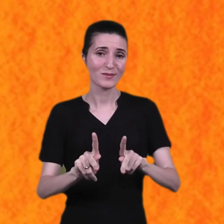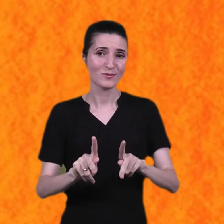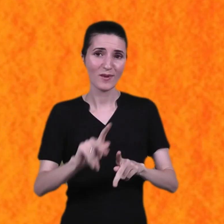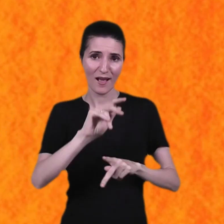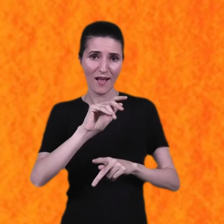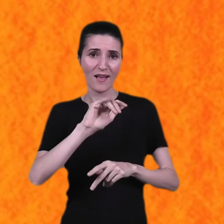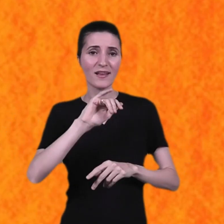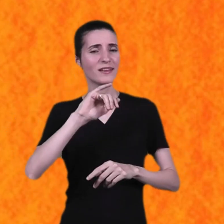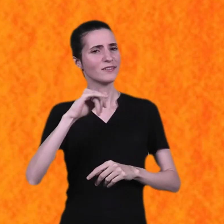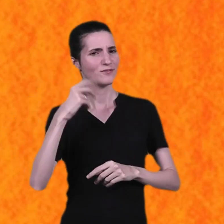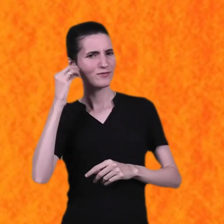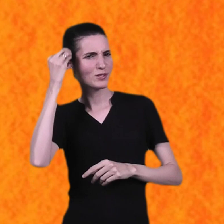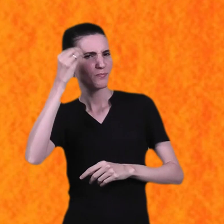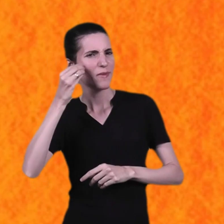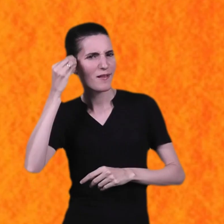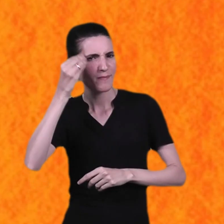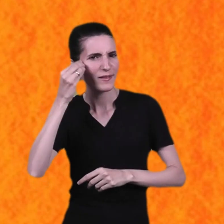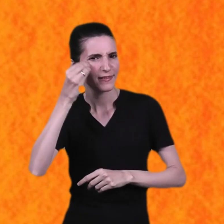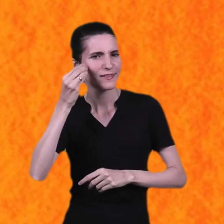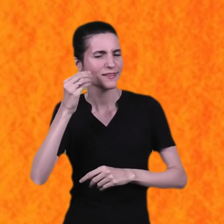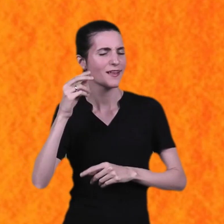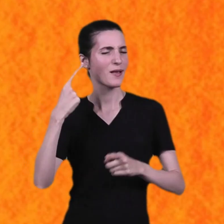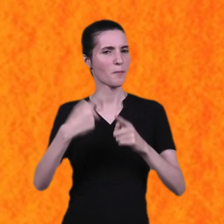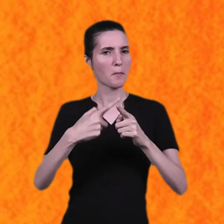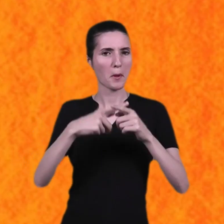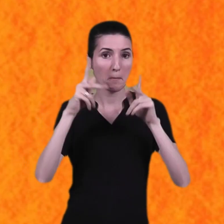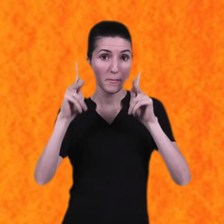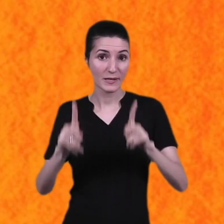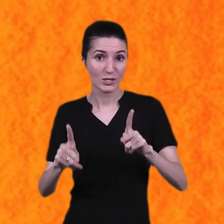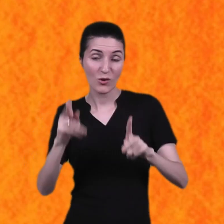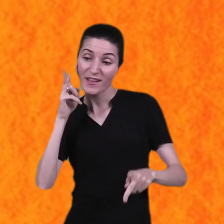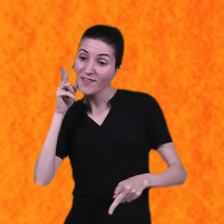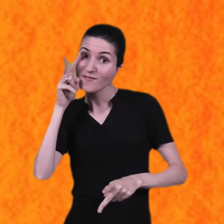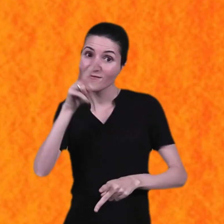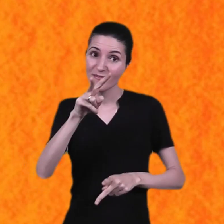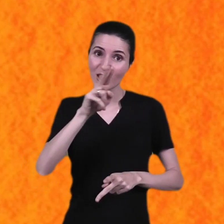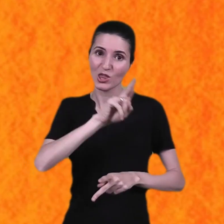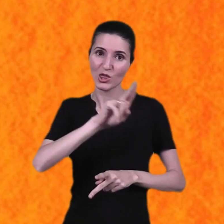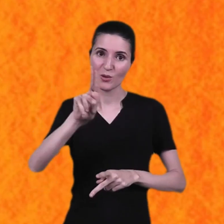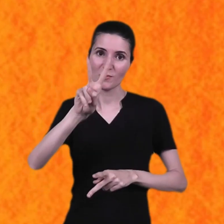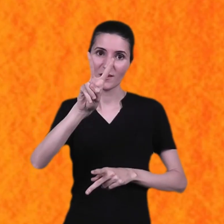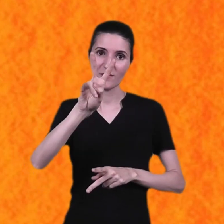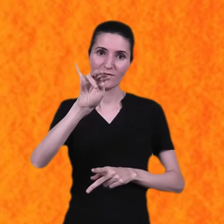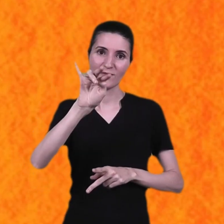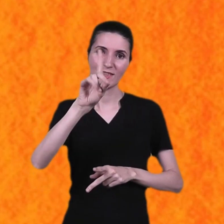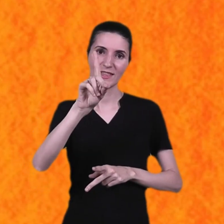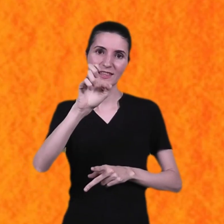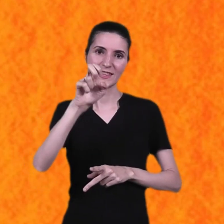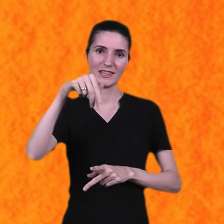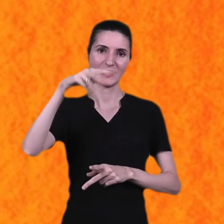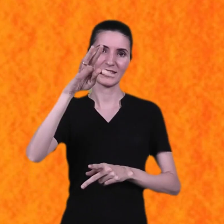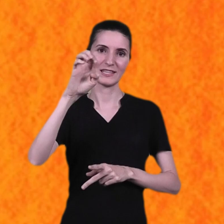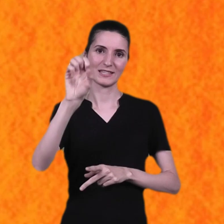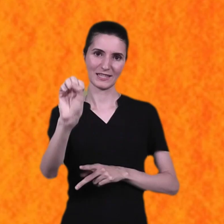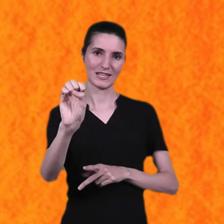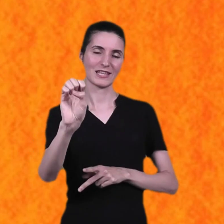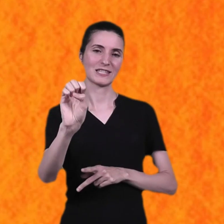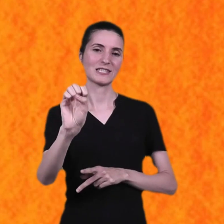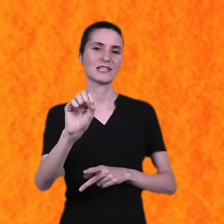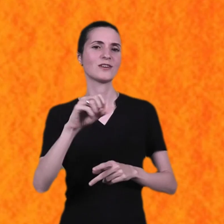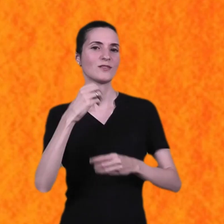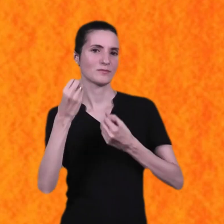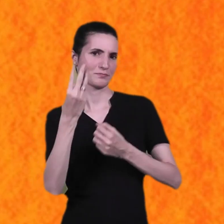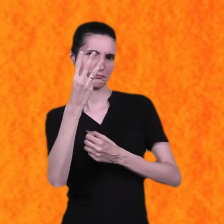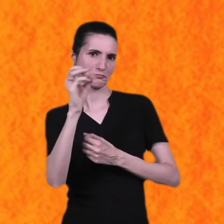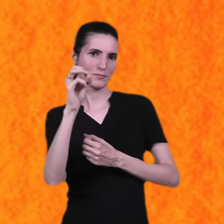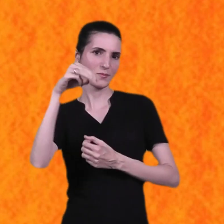muito interessante que todos os videntes, ou seja, todas as pessoas que enxergam, façam essa experiência um dia, coloquem por